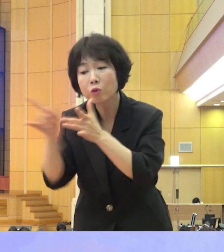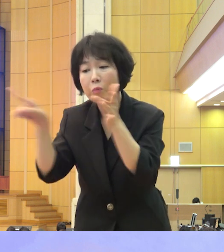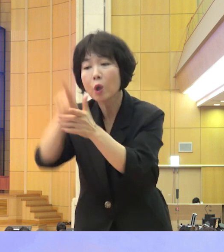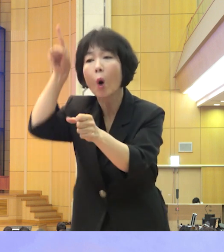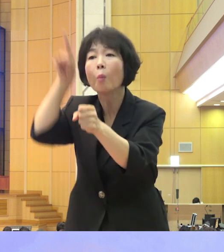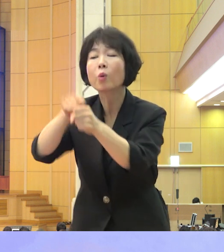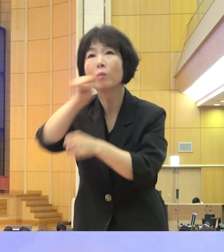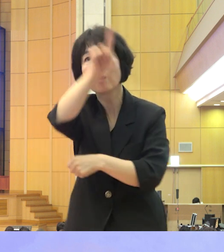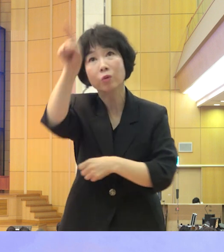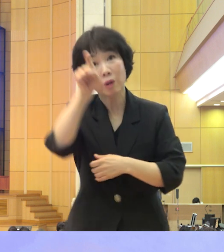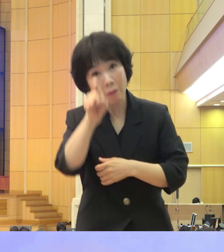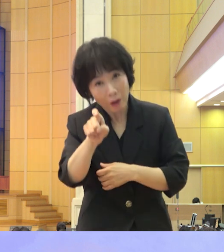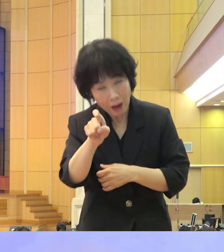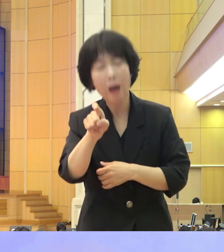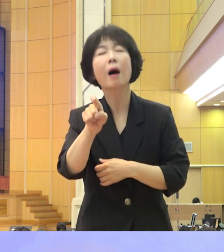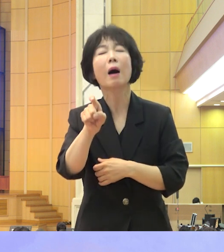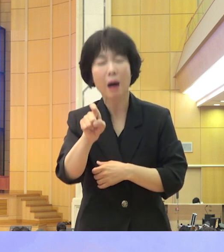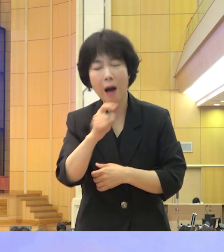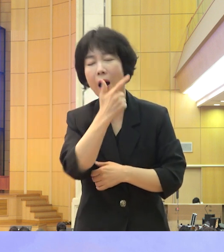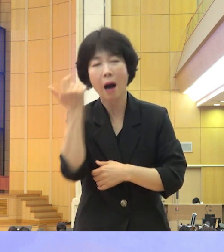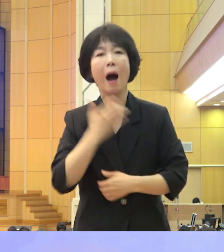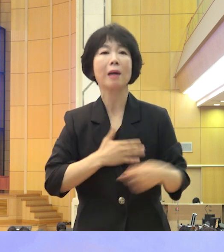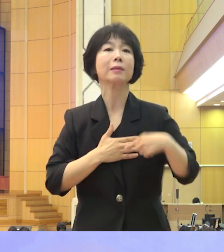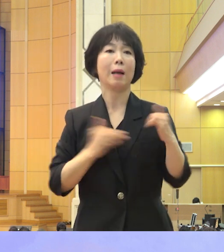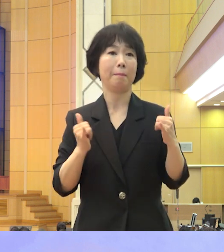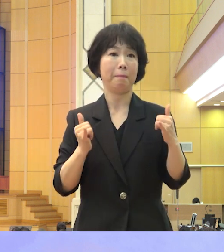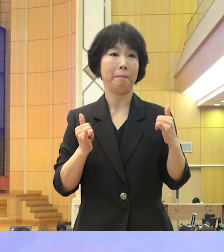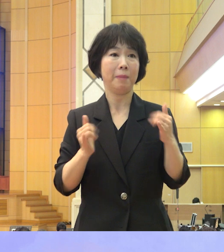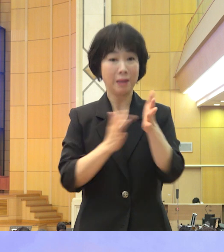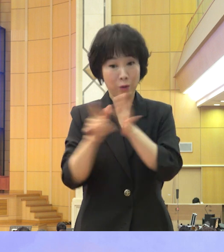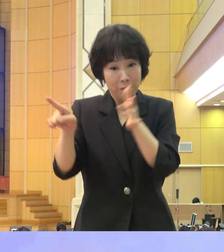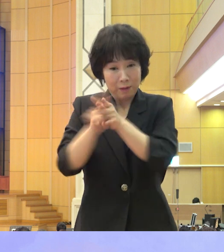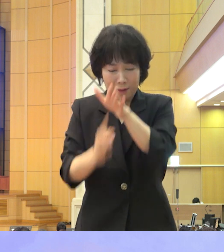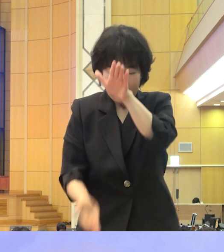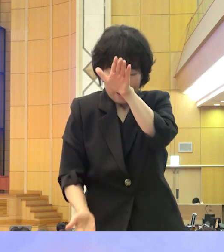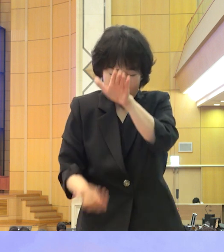되는지 아는 사람들은 예수 믿는